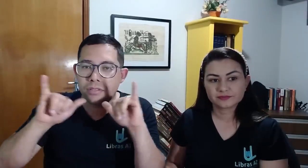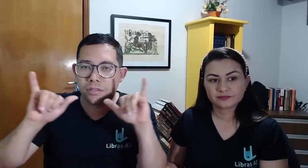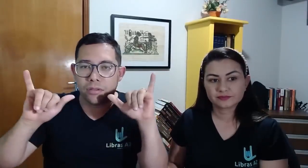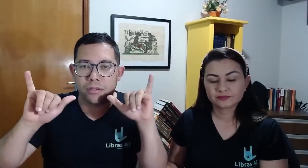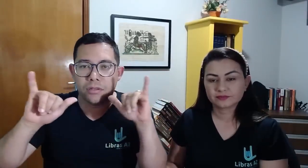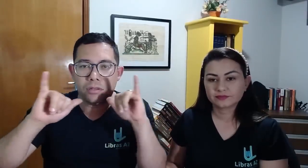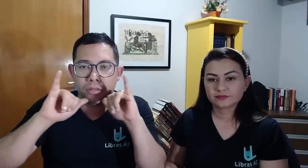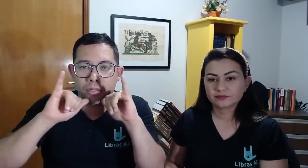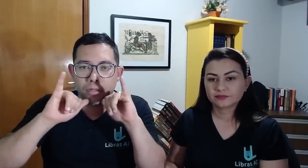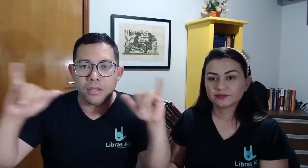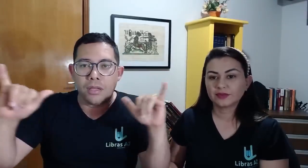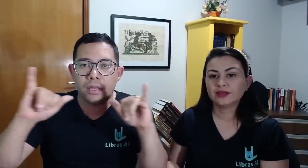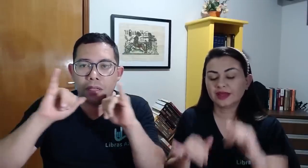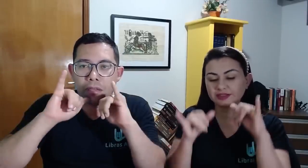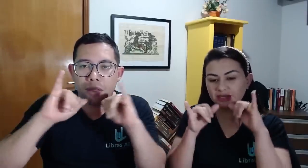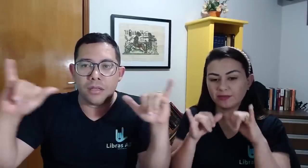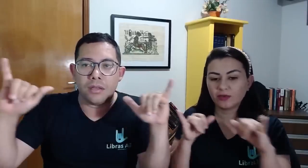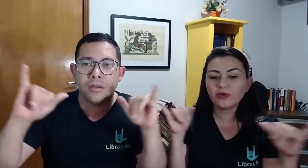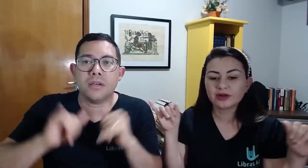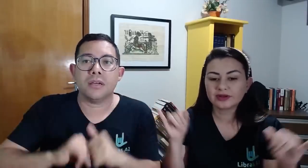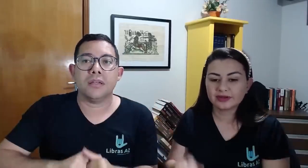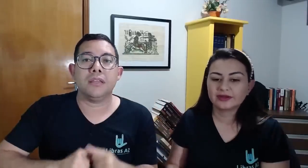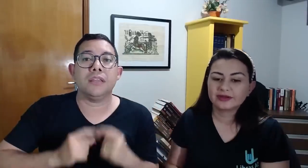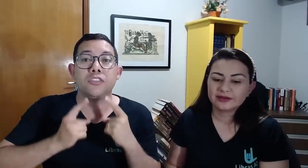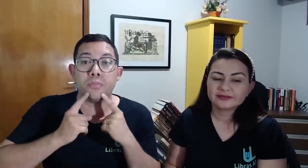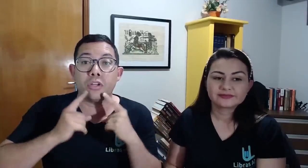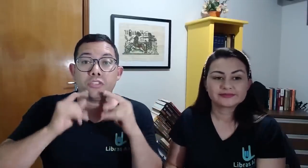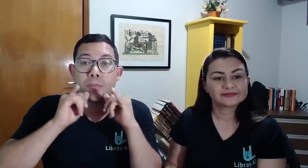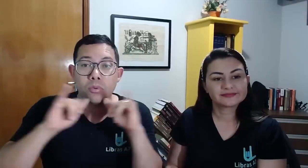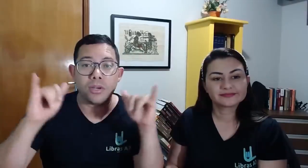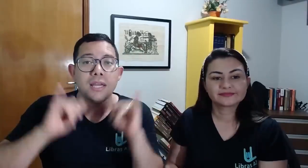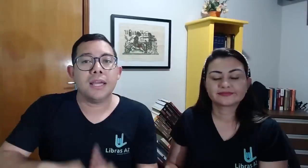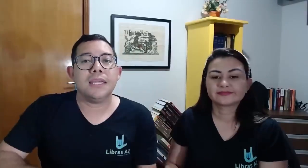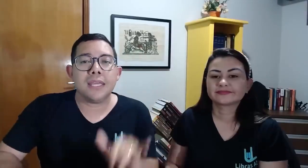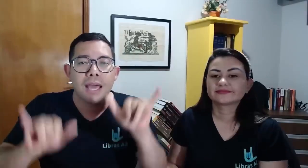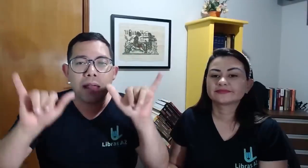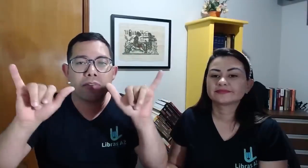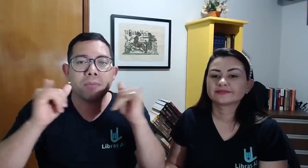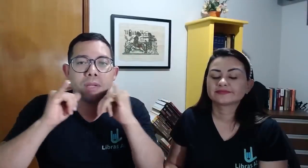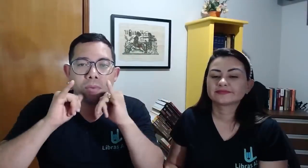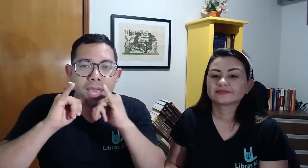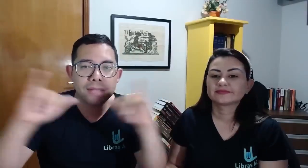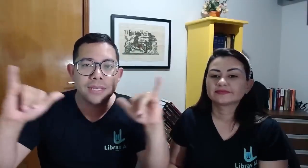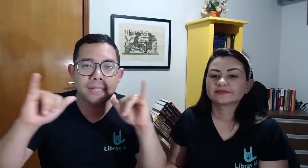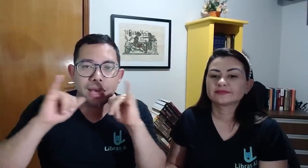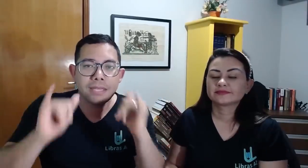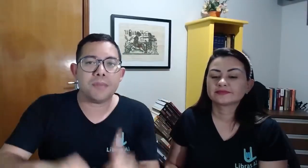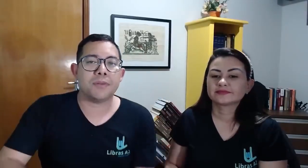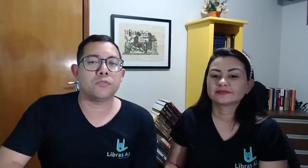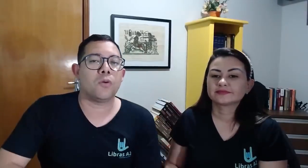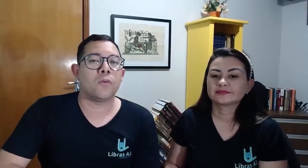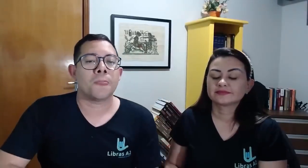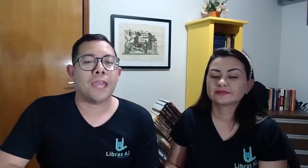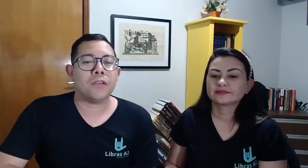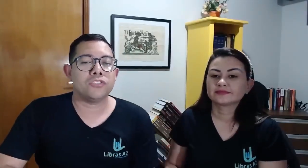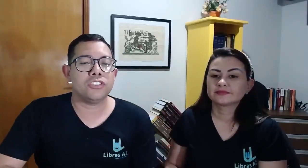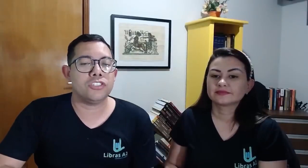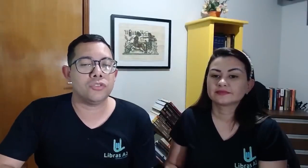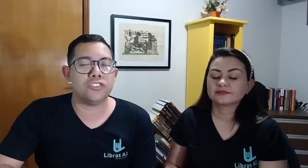assim, ó. Bem rente à boca, né? Isso, próximo à boca. Que a forma da mão, essa ideia aqui, pessoal, é no sentido